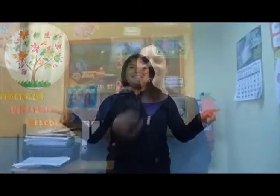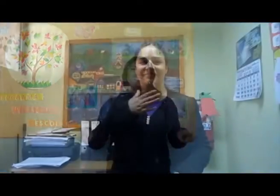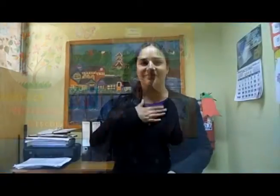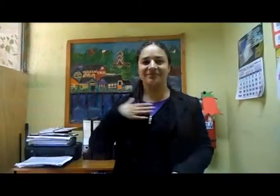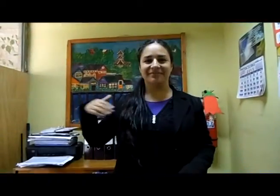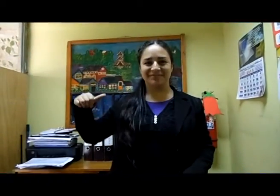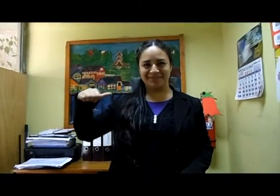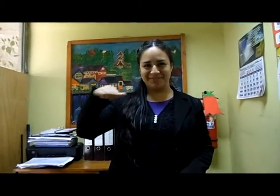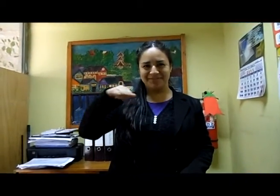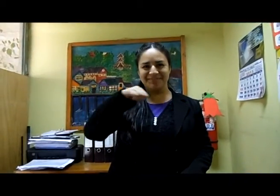Me llevaré